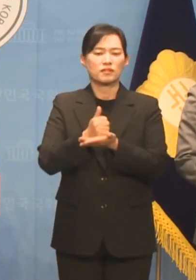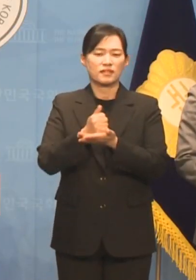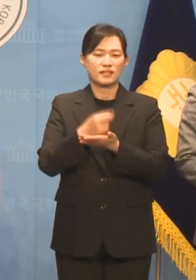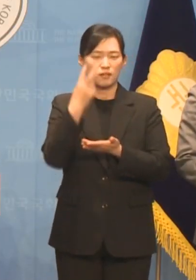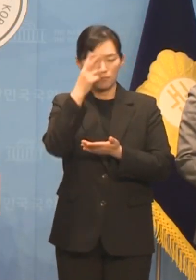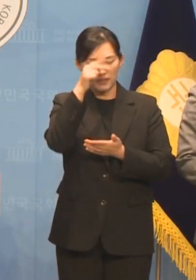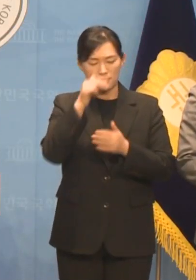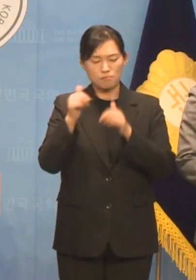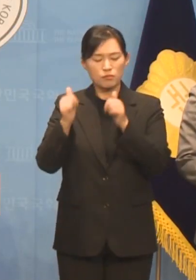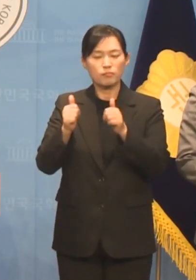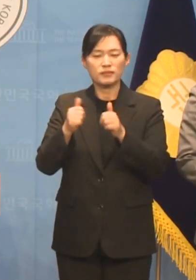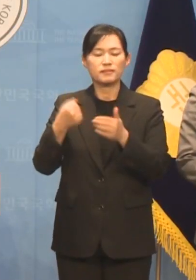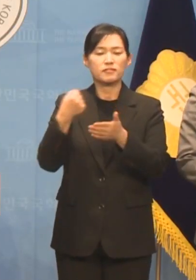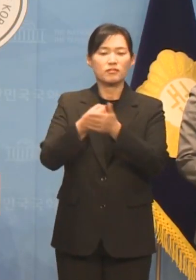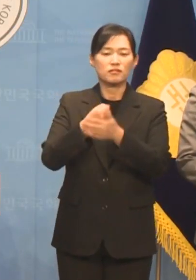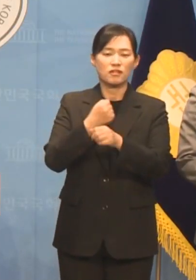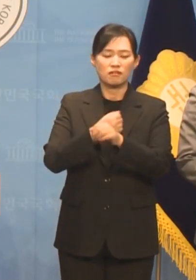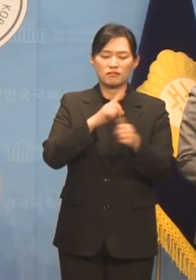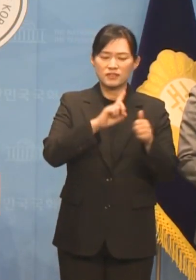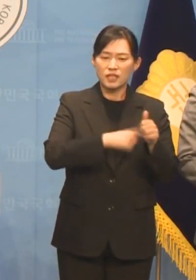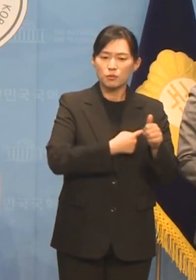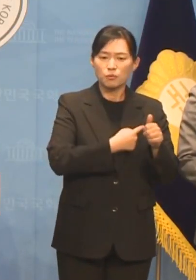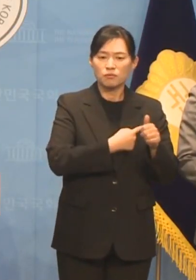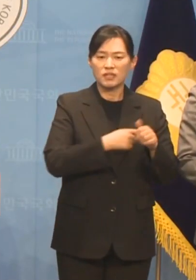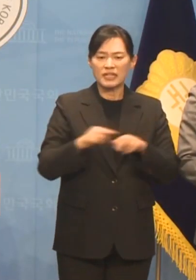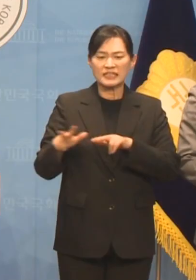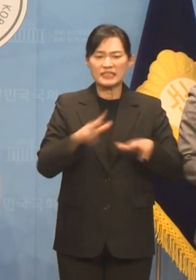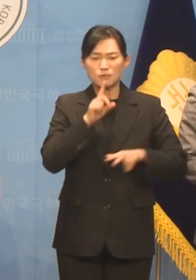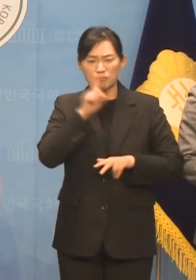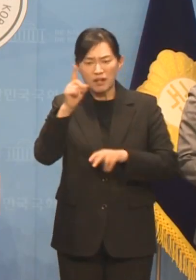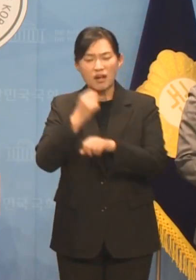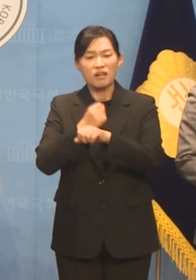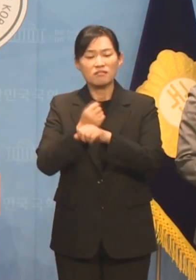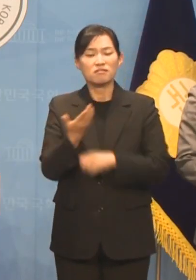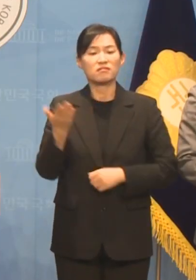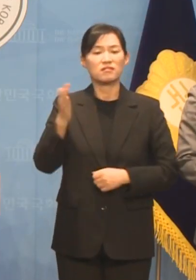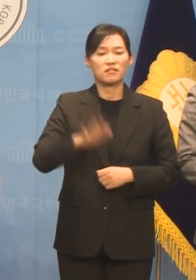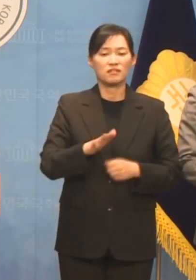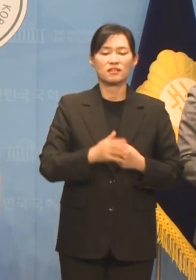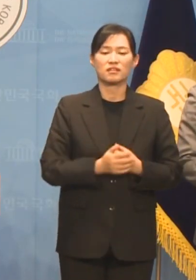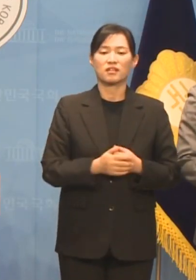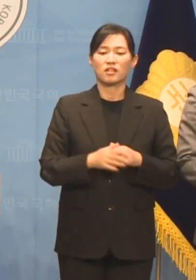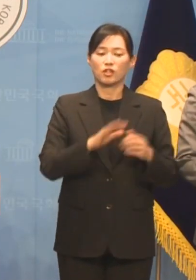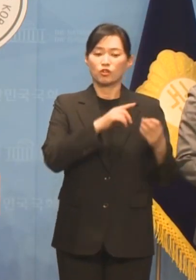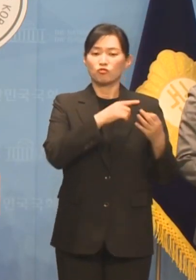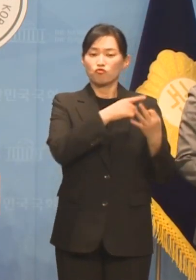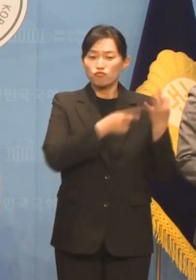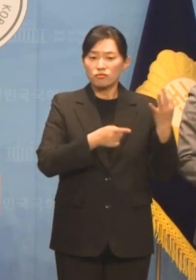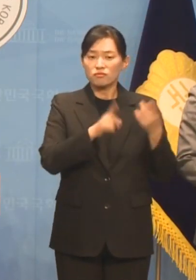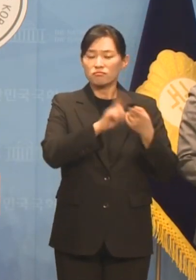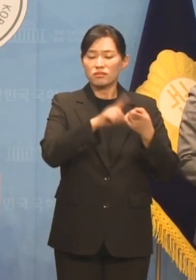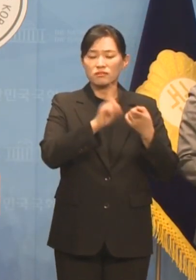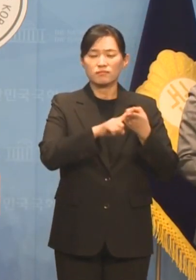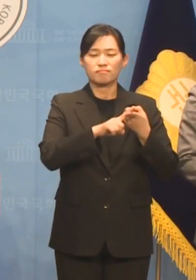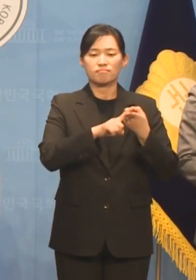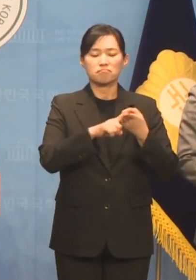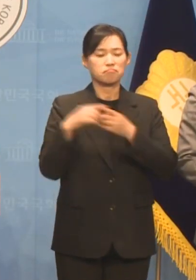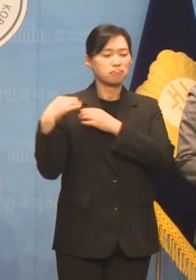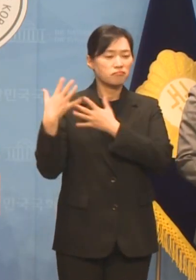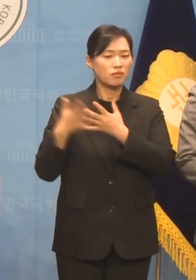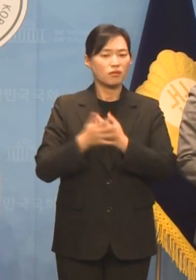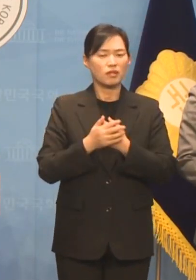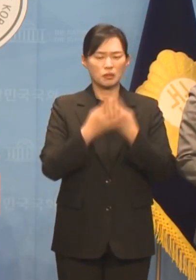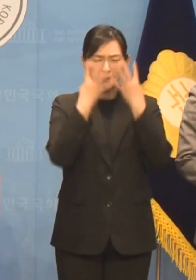검찰은 법원의 결정에 자동 반사적으로 항소, 상고를 해왔는데 윤석열에 대해선